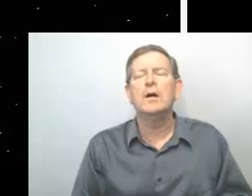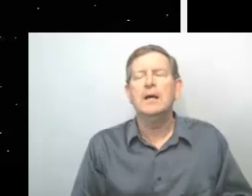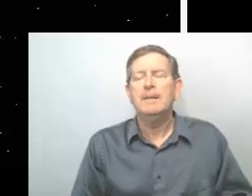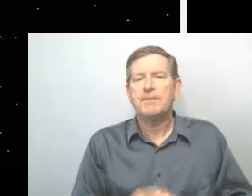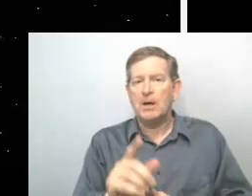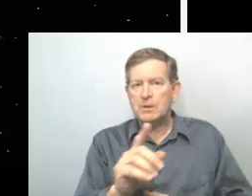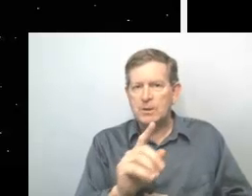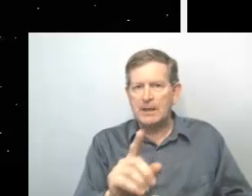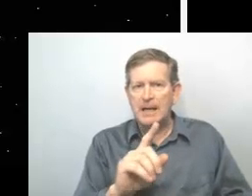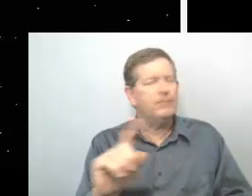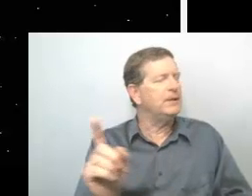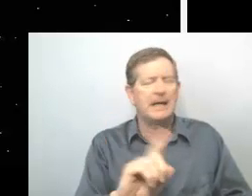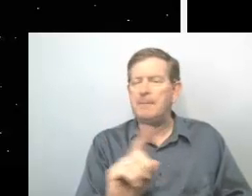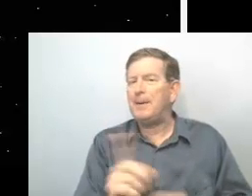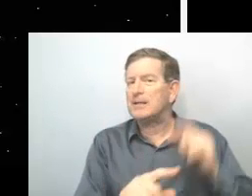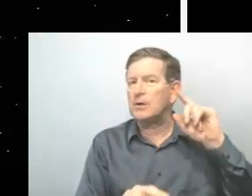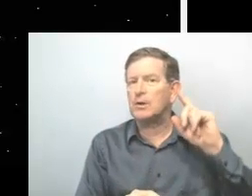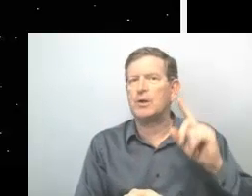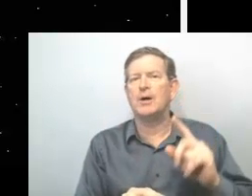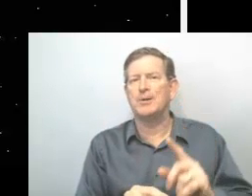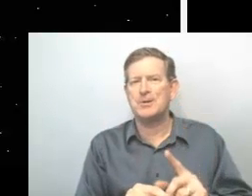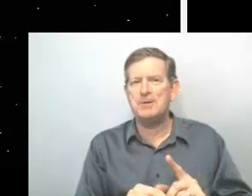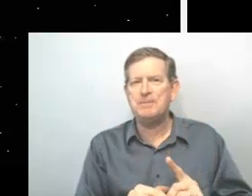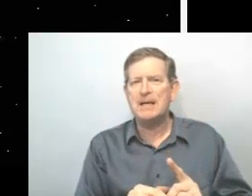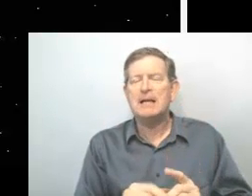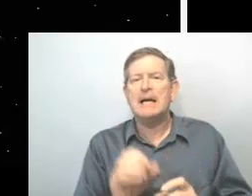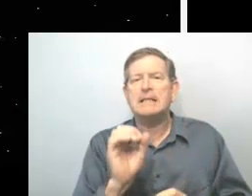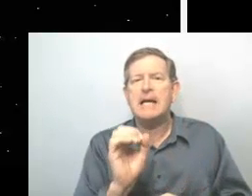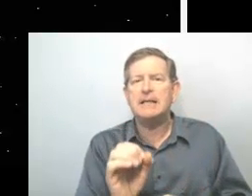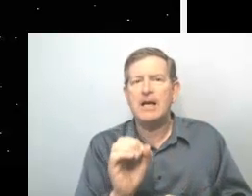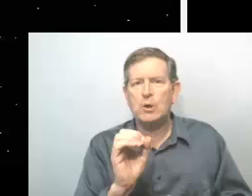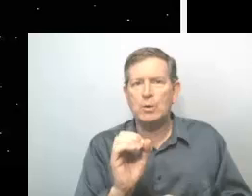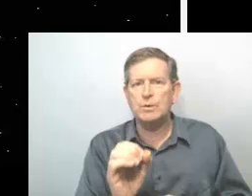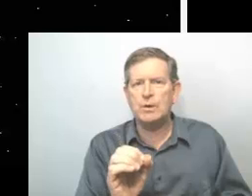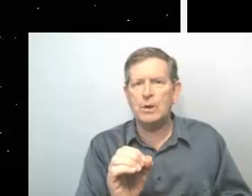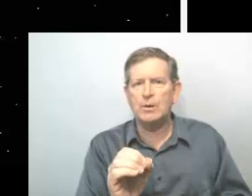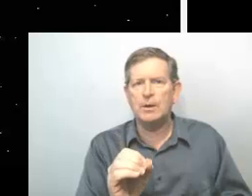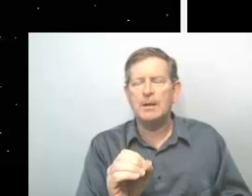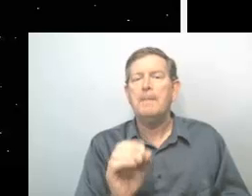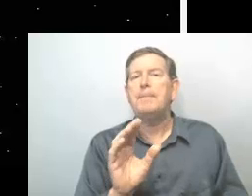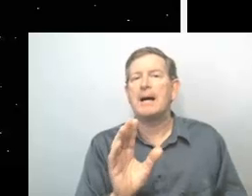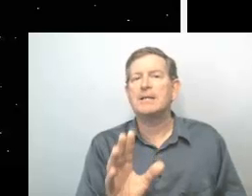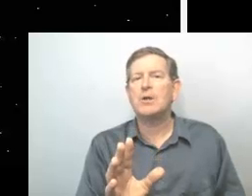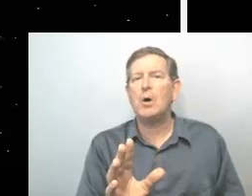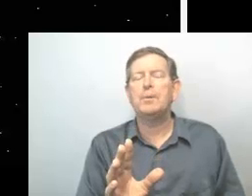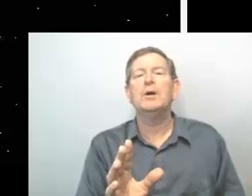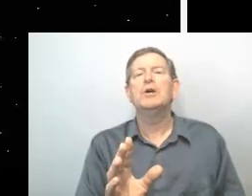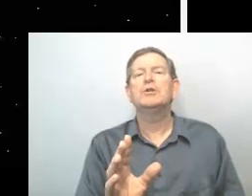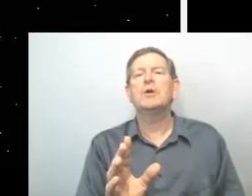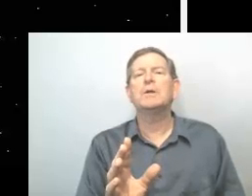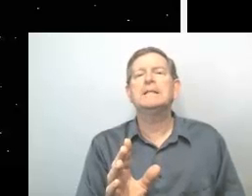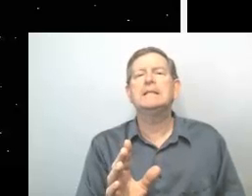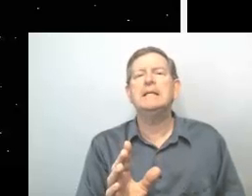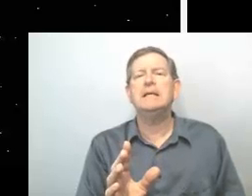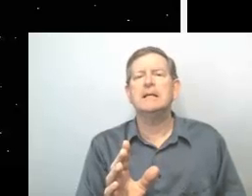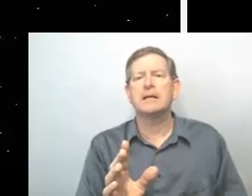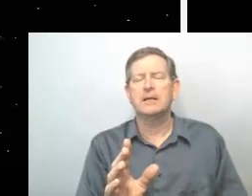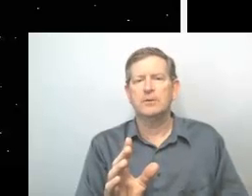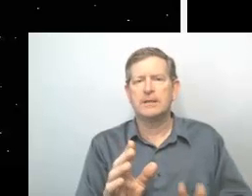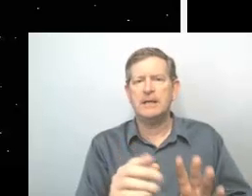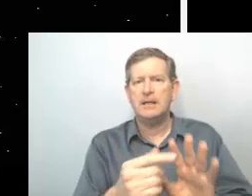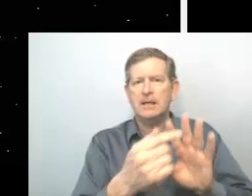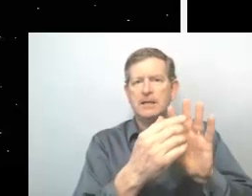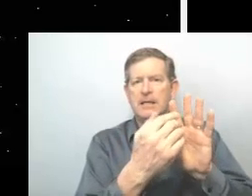re. En ce cas-là, vous n'allez pas entendre la dernière consonne. Par exemple,